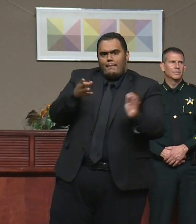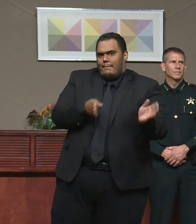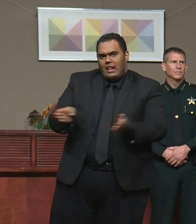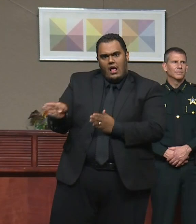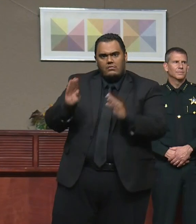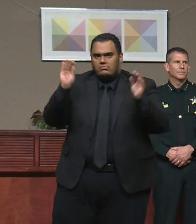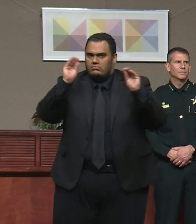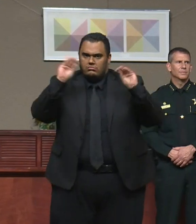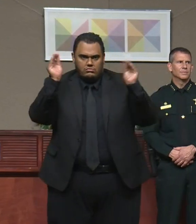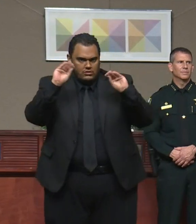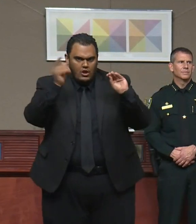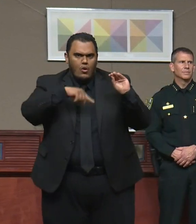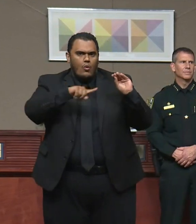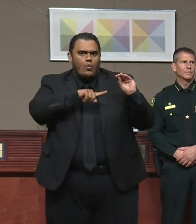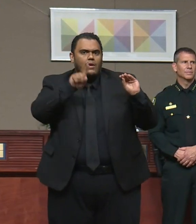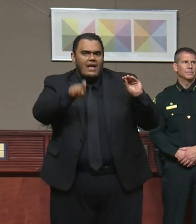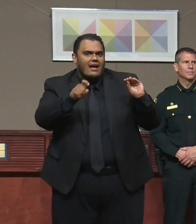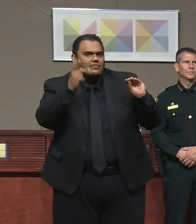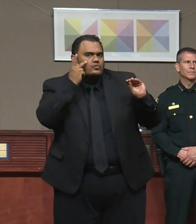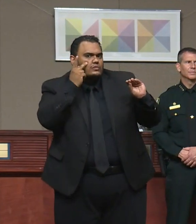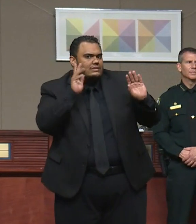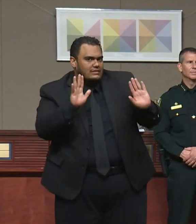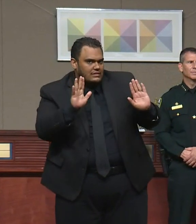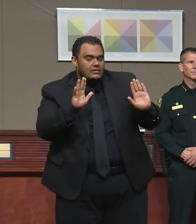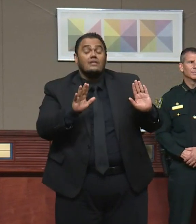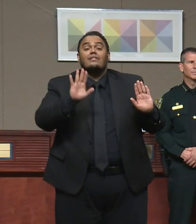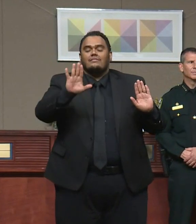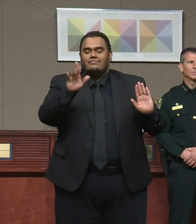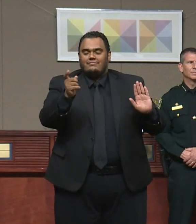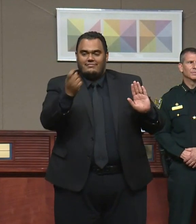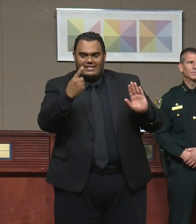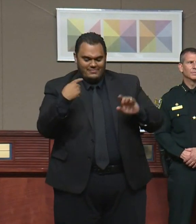We will have to see. Oh, la pregunta fue en español.